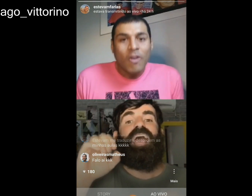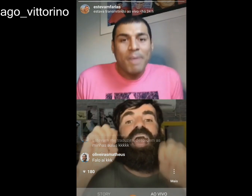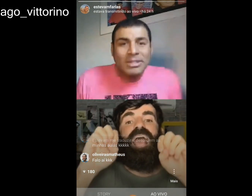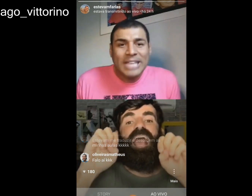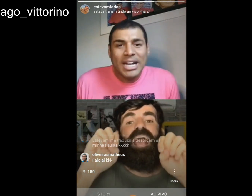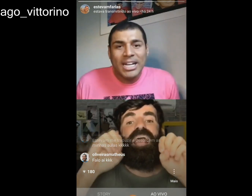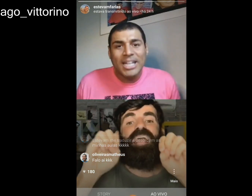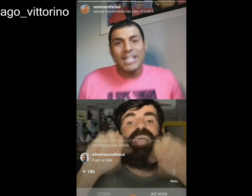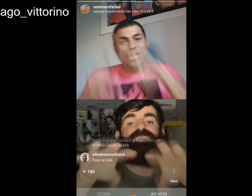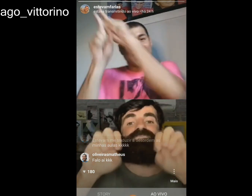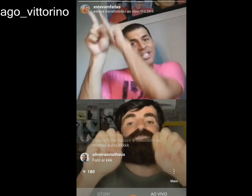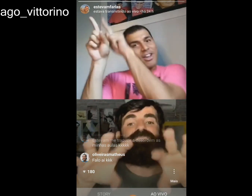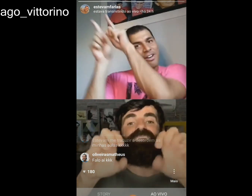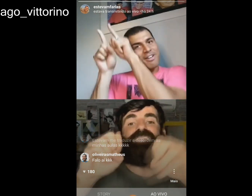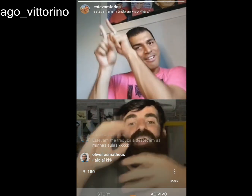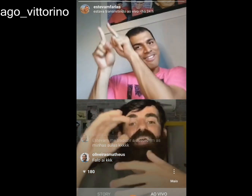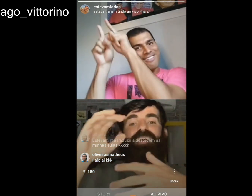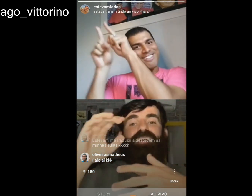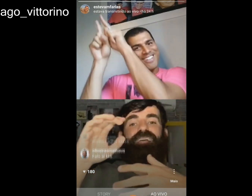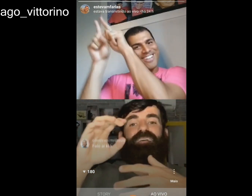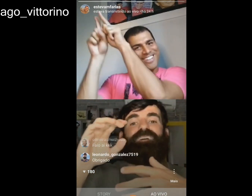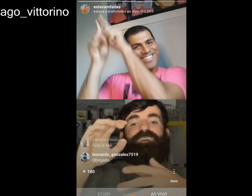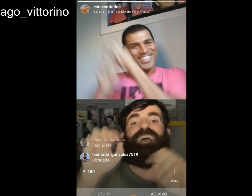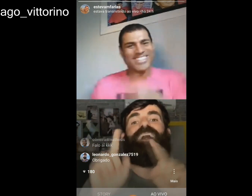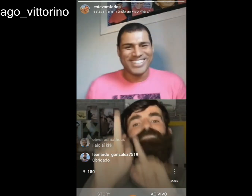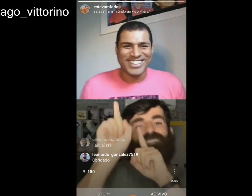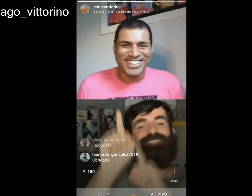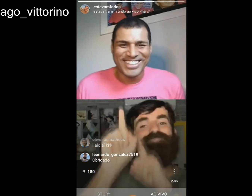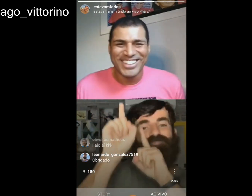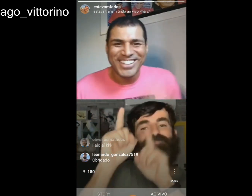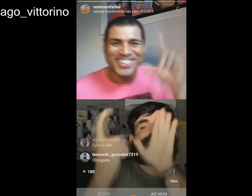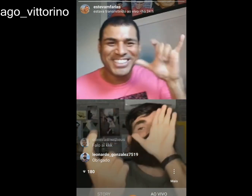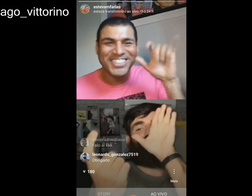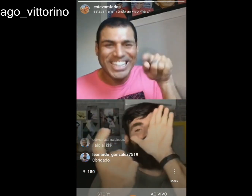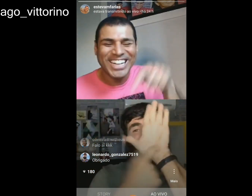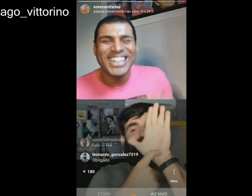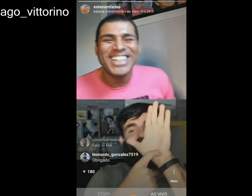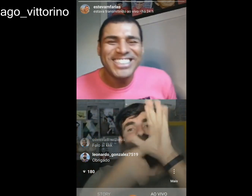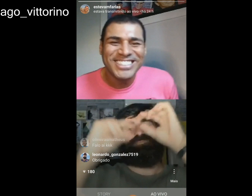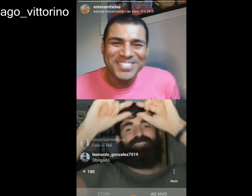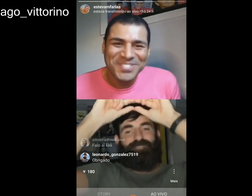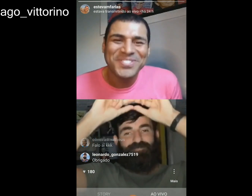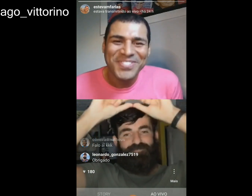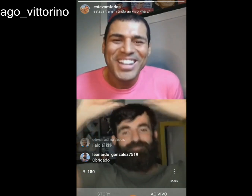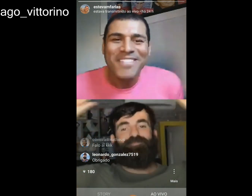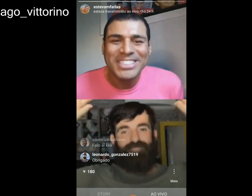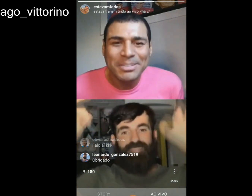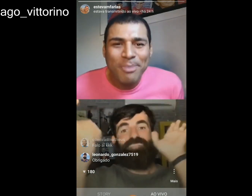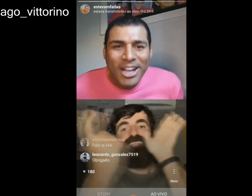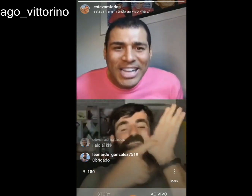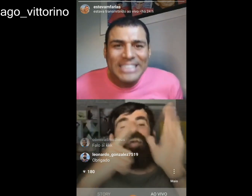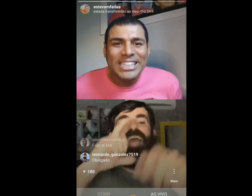O meu Instagram tá aqui em cima, tá bom? E